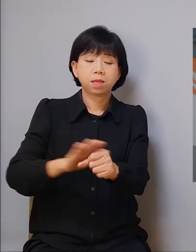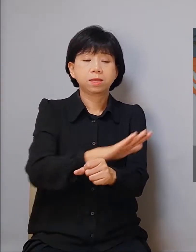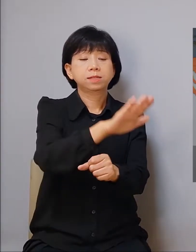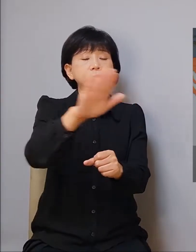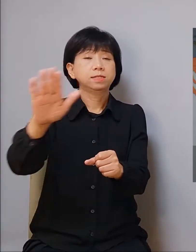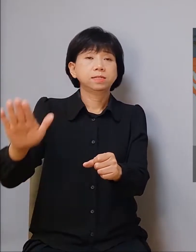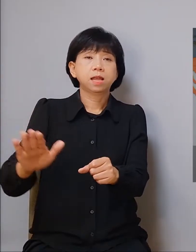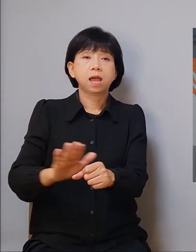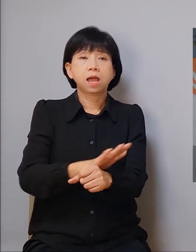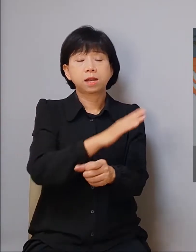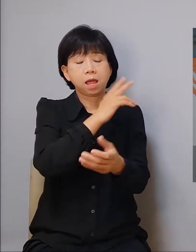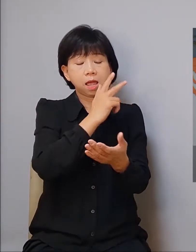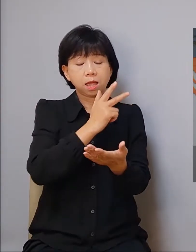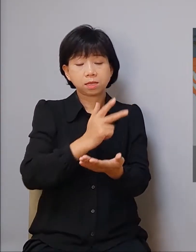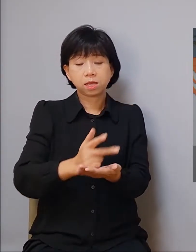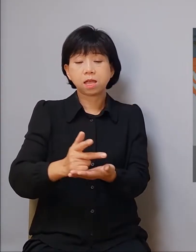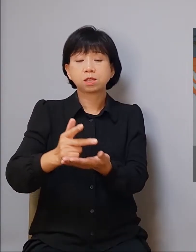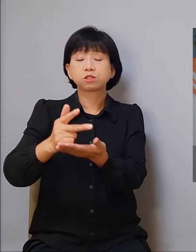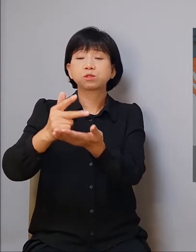보라.